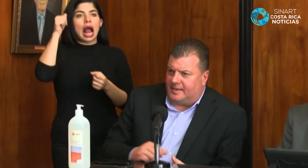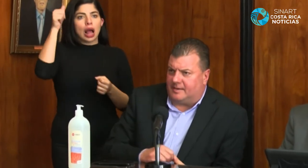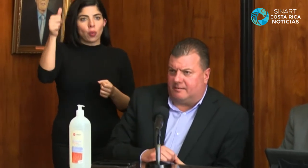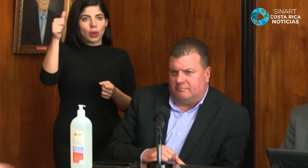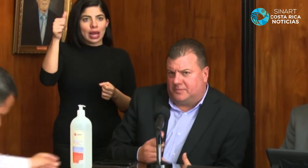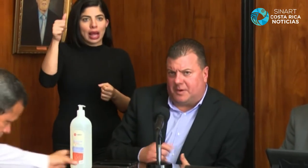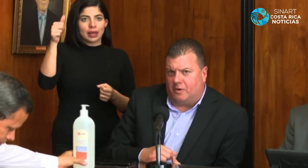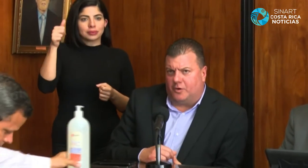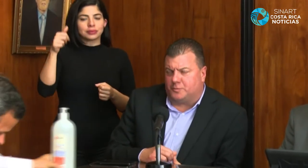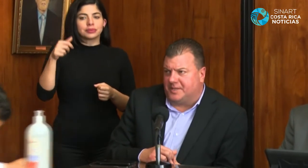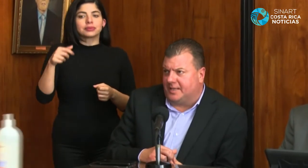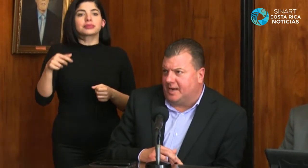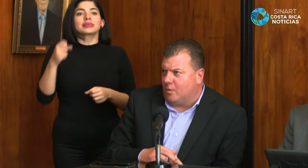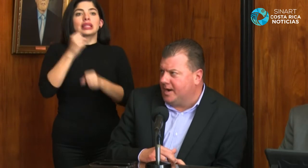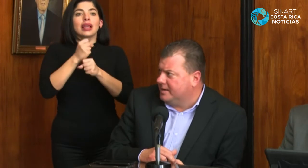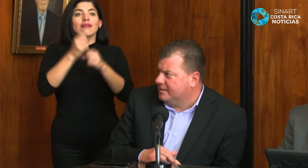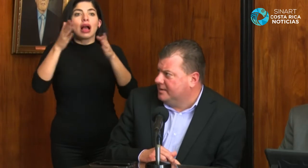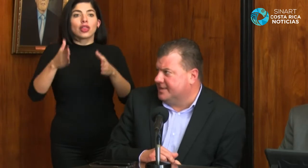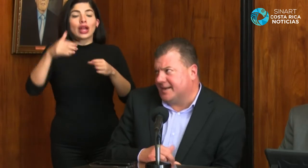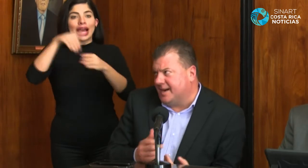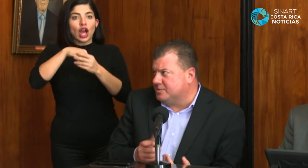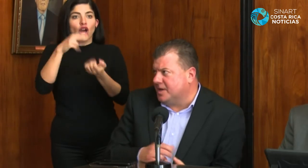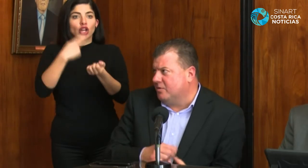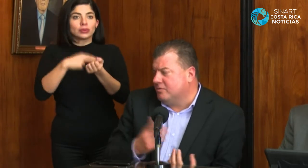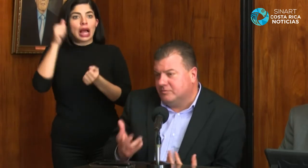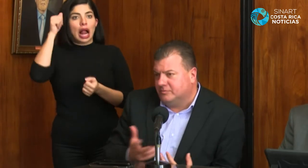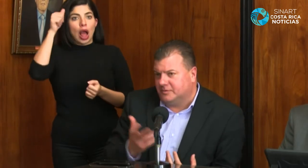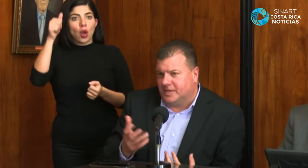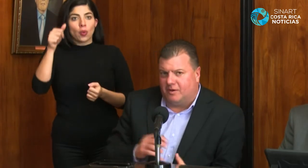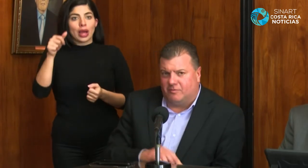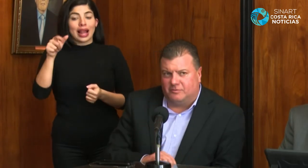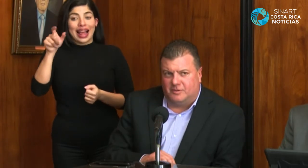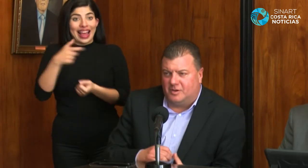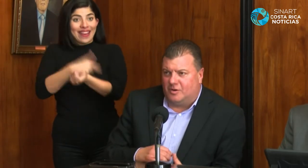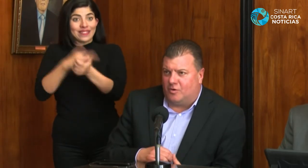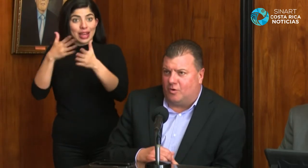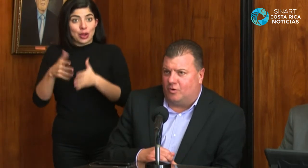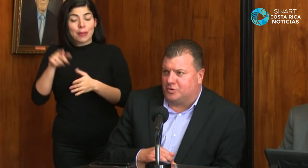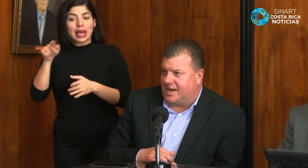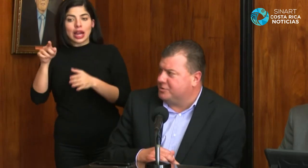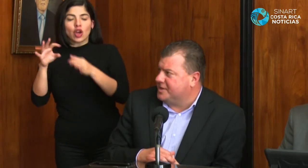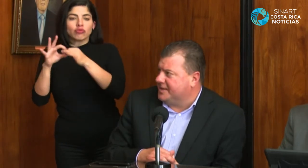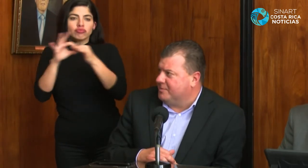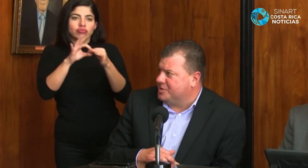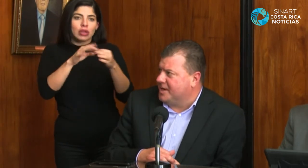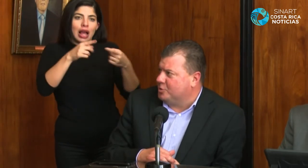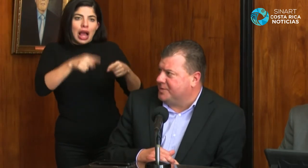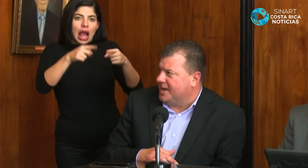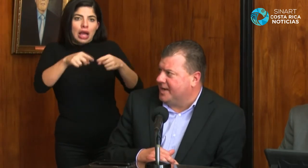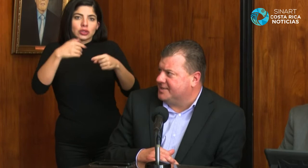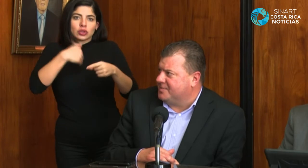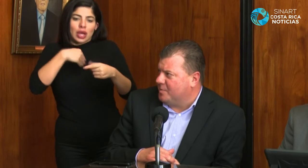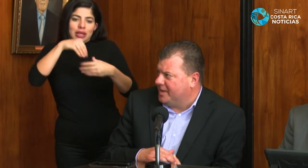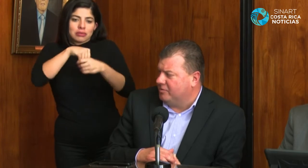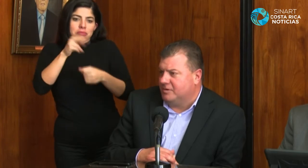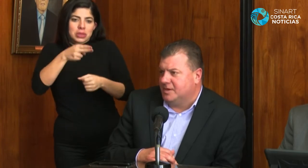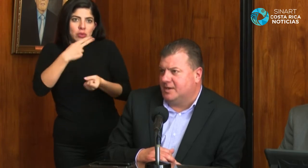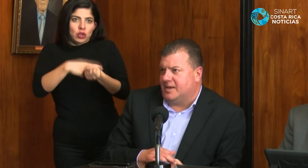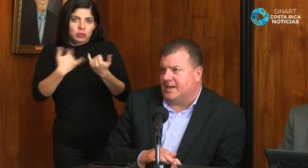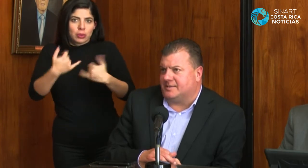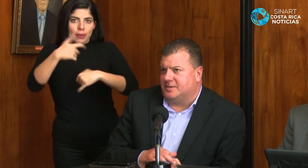que un trabajador del Hospital de Alajuela que está relacionado con los casos que tenemos en el hospital en este